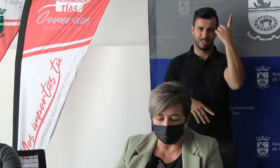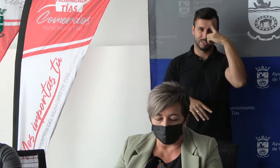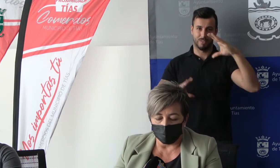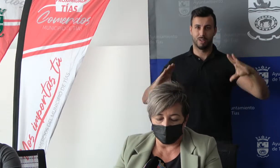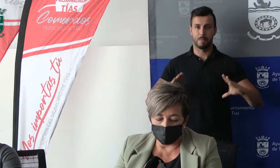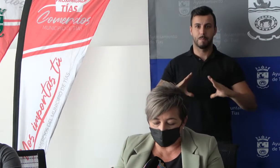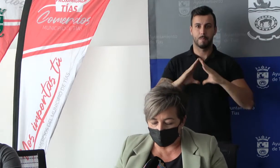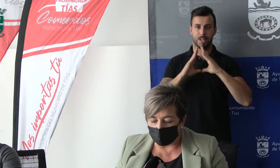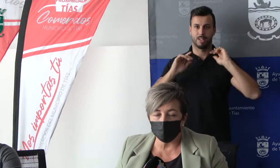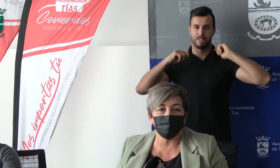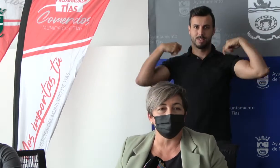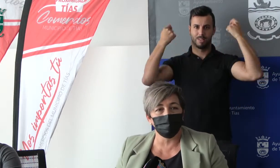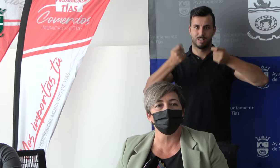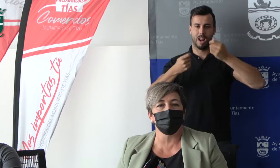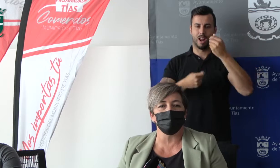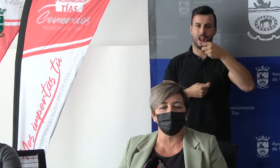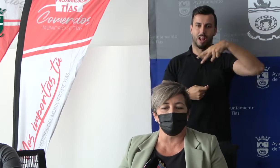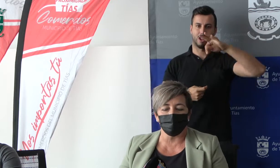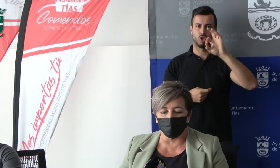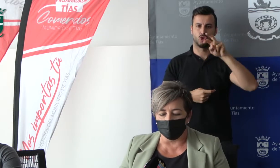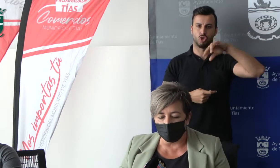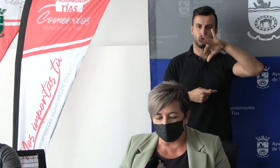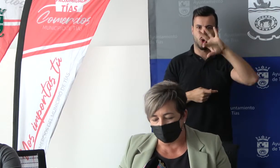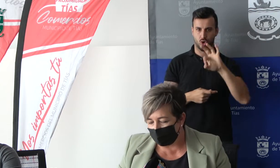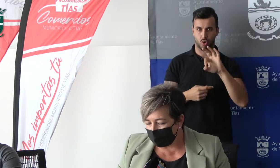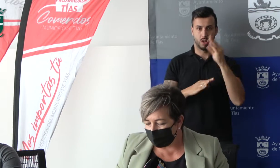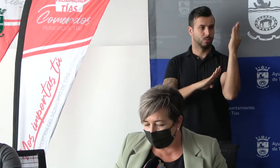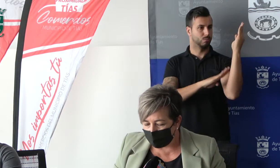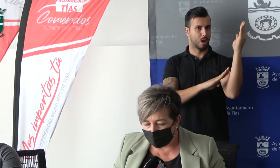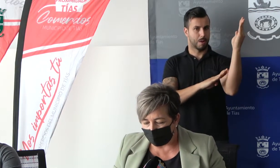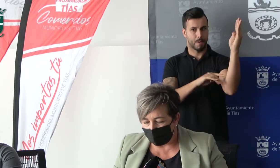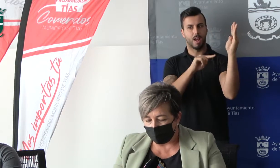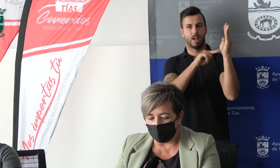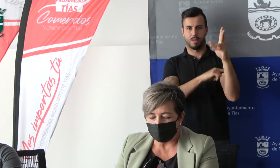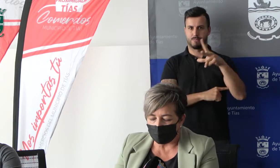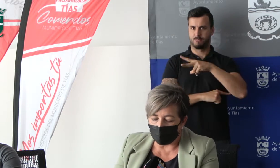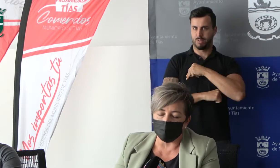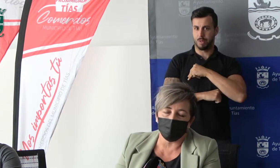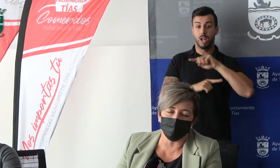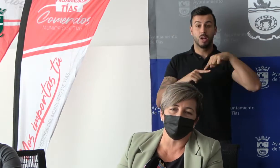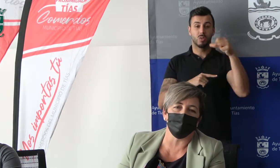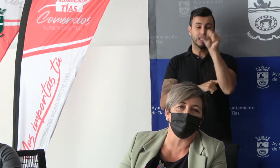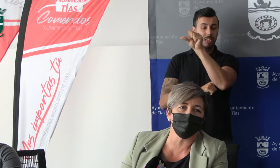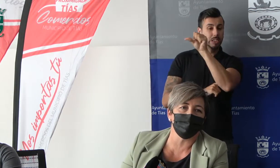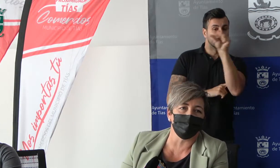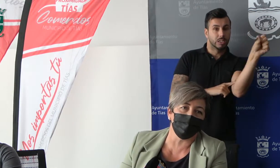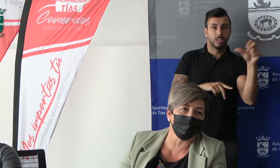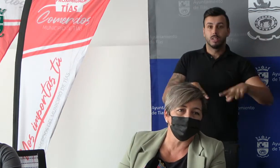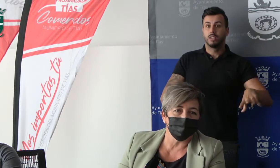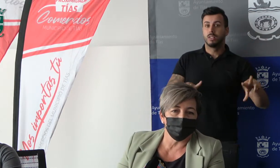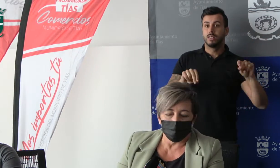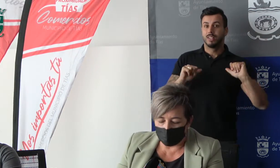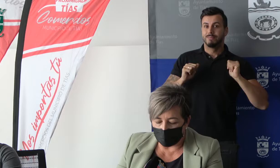Antonio. Y posteriormente, ya para finalizar lo que es la semana del Black Week, comenzará lo que es el encendido de luces de